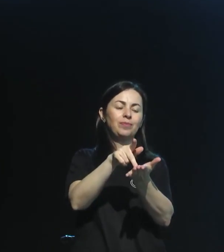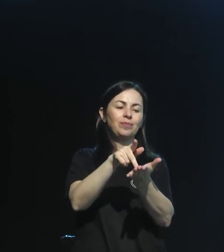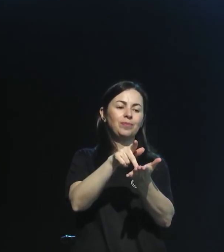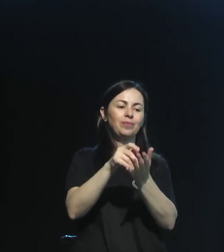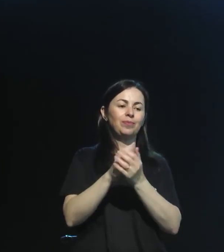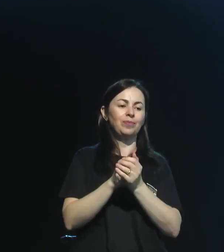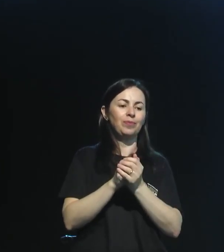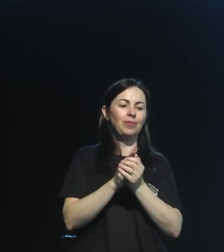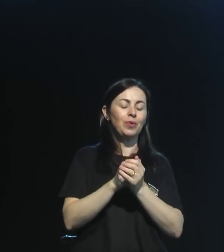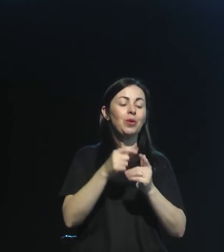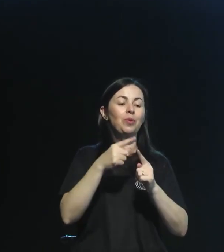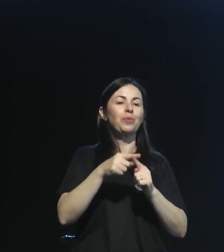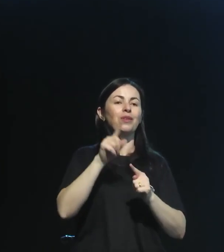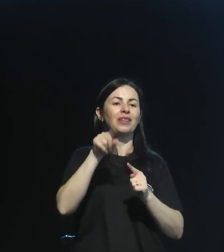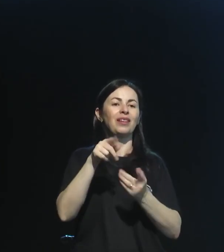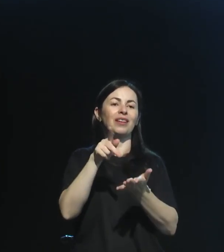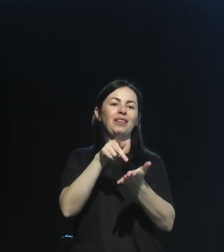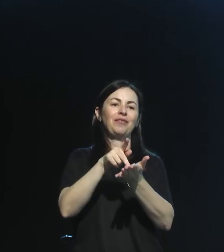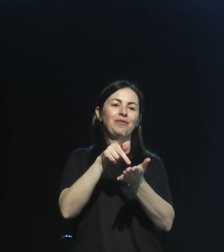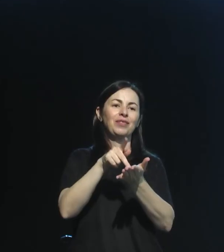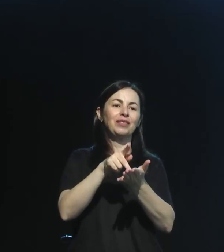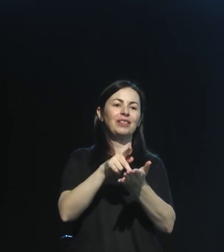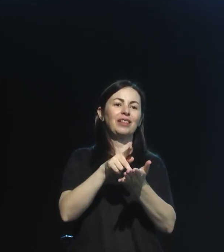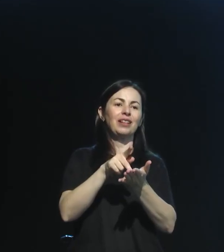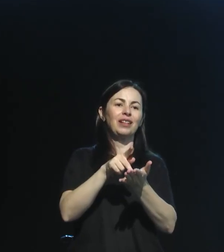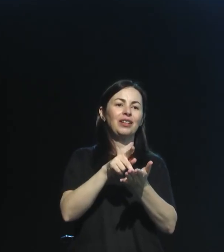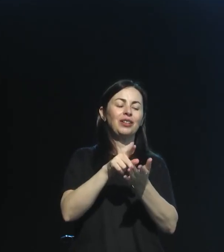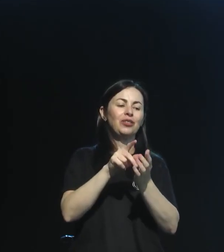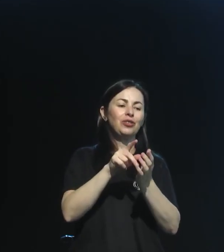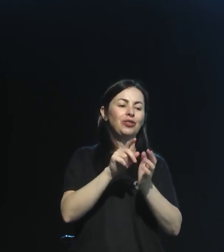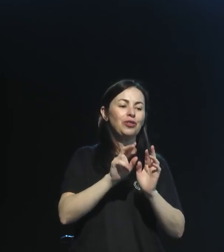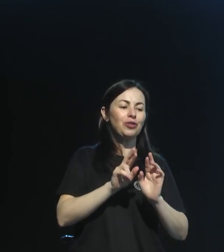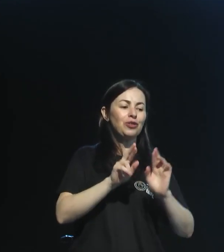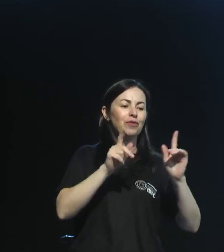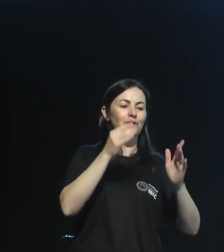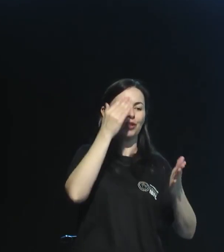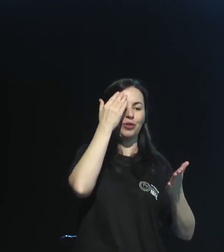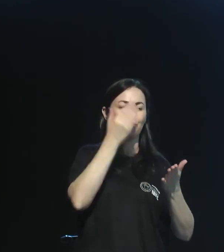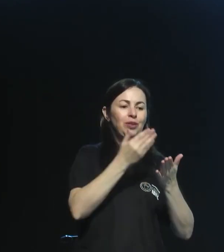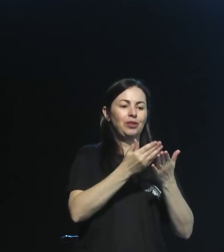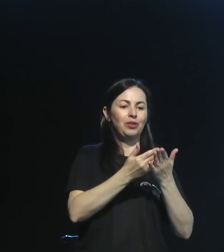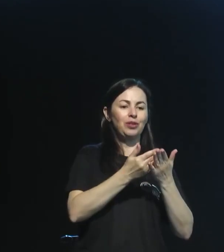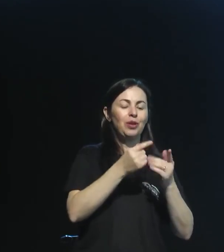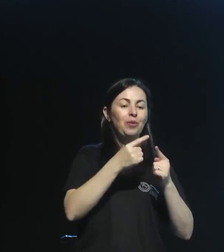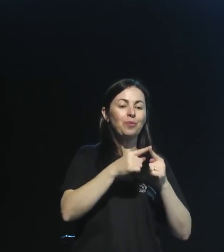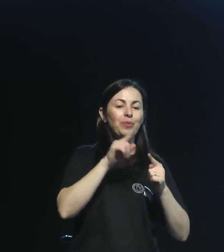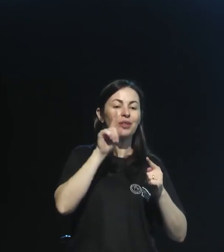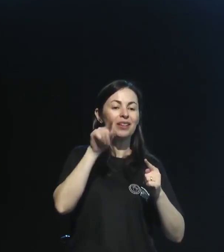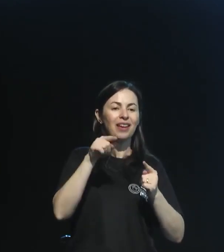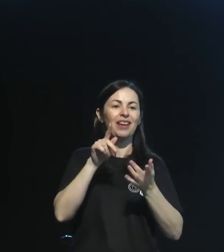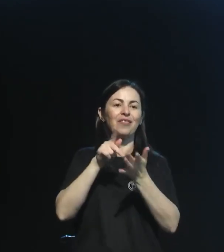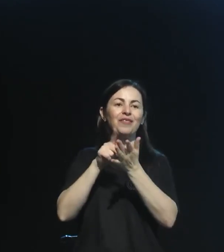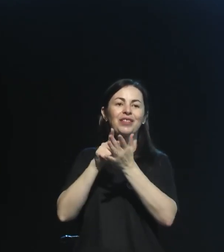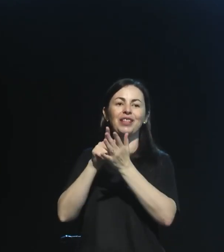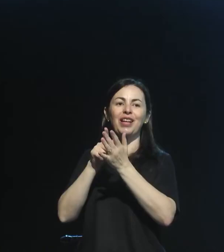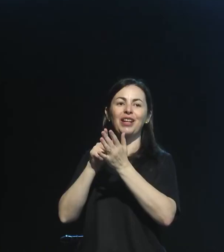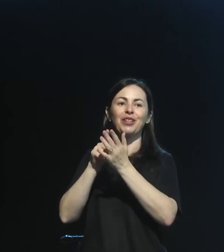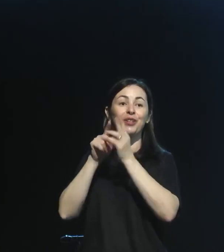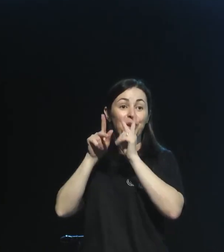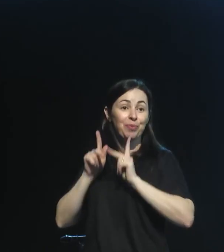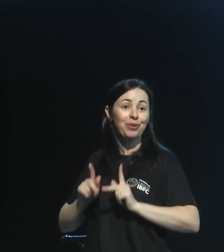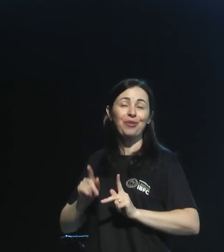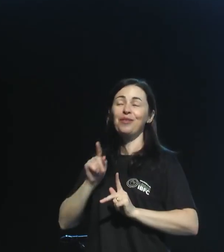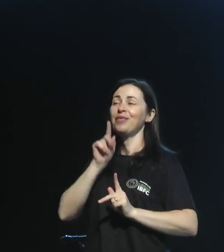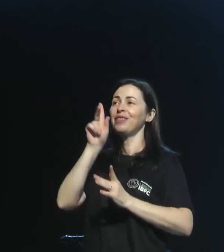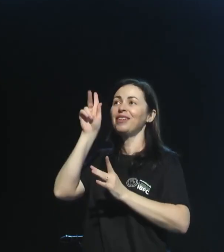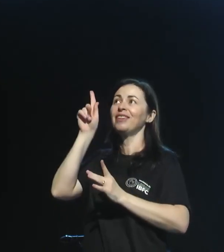E essa verdade não é algo que a gente acredita. É uma pessoa. É Jesus Cristo. E Ele disse,